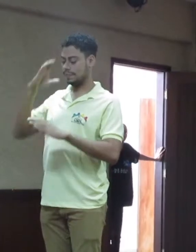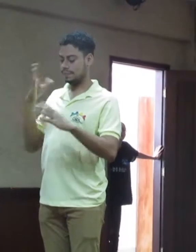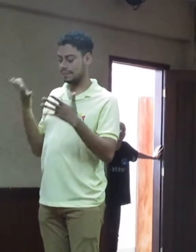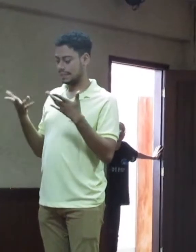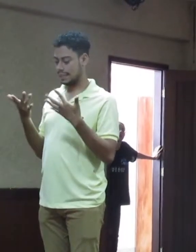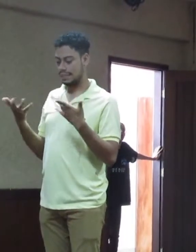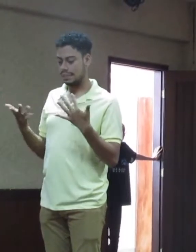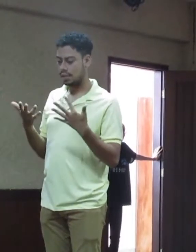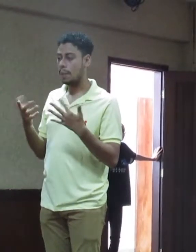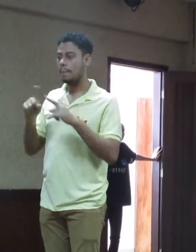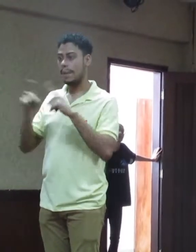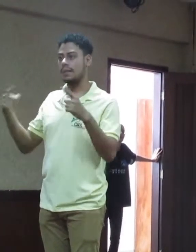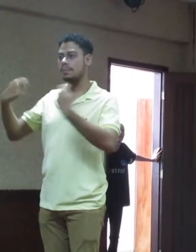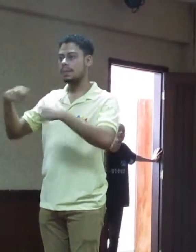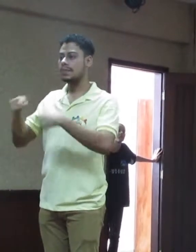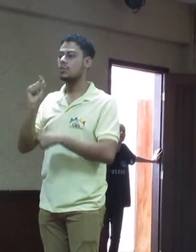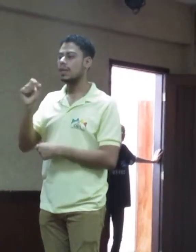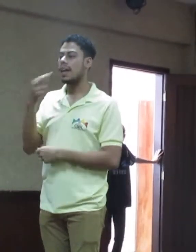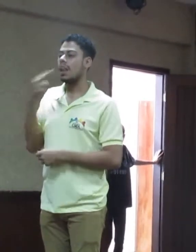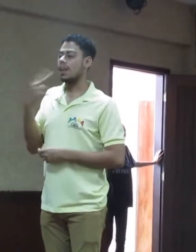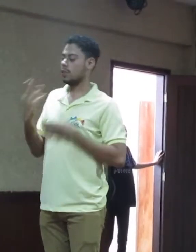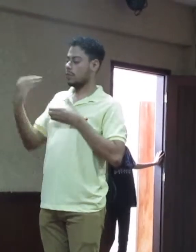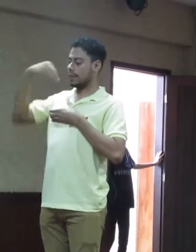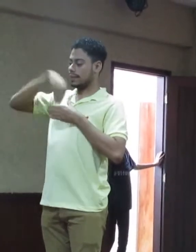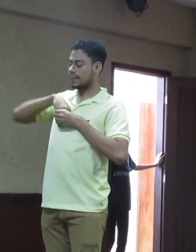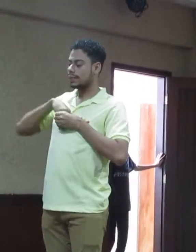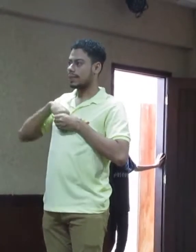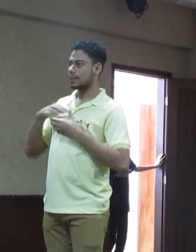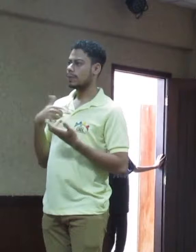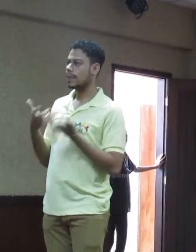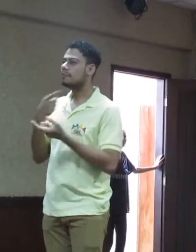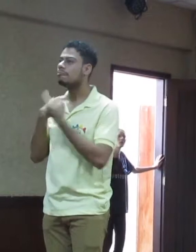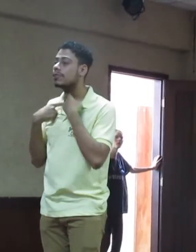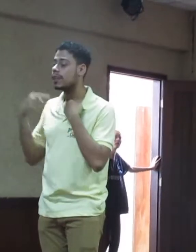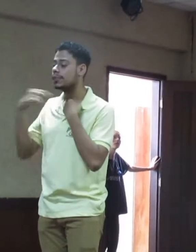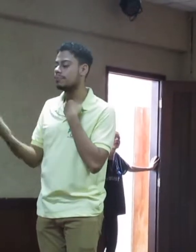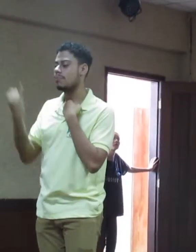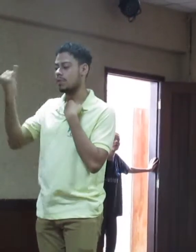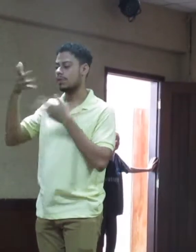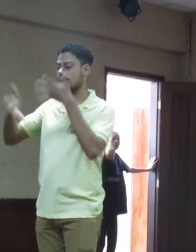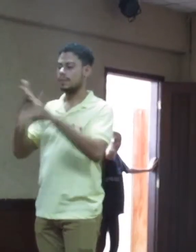ter a língua do amor, né, e você querer aprender, isso é o mais importante para o surdo.